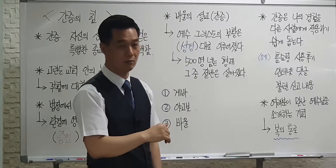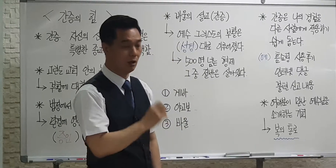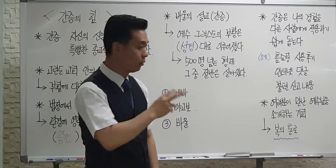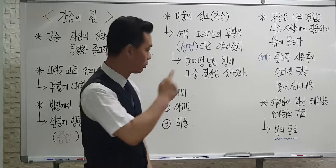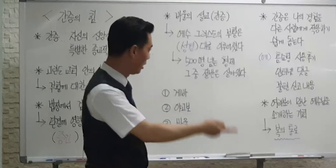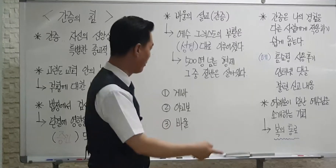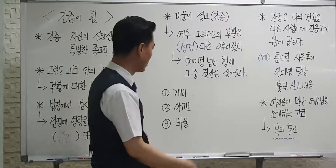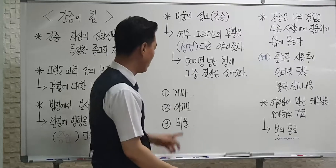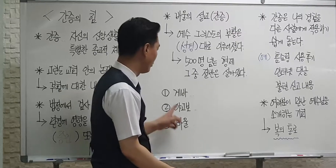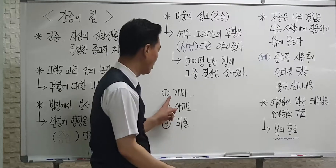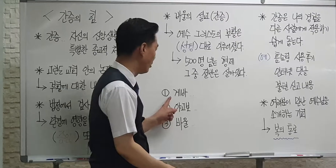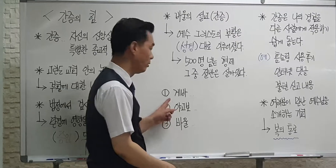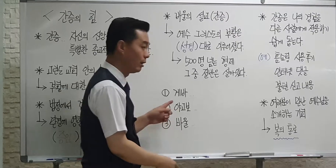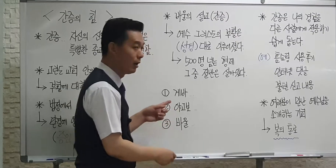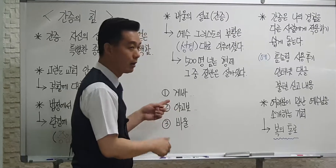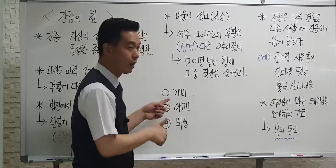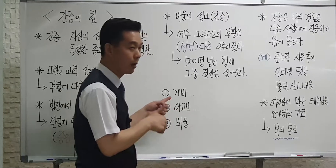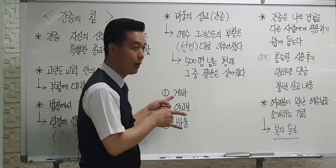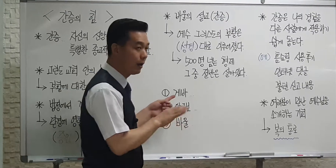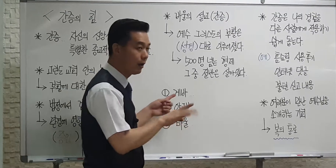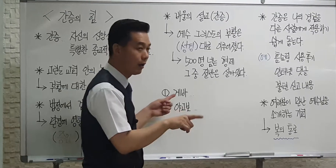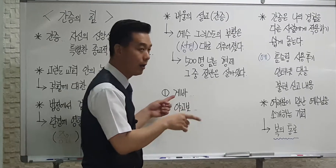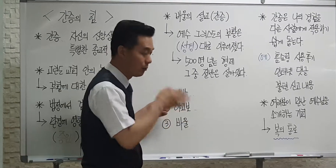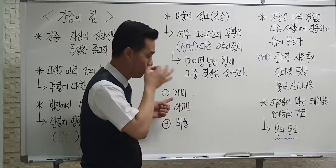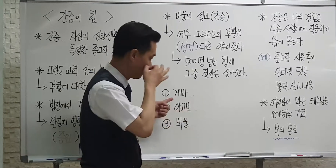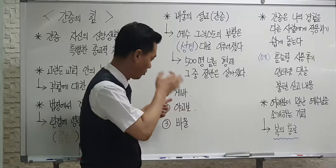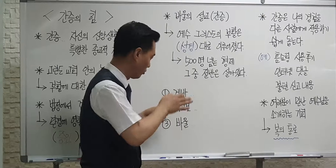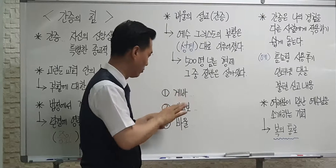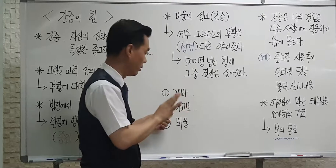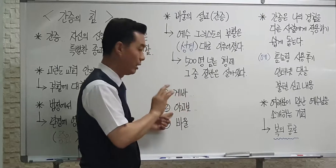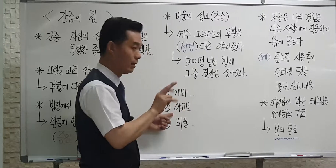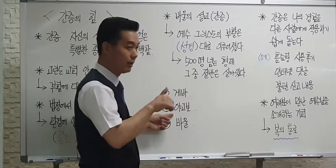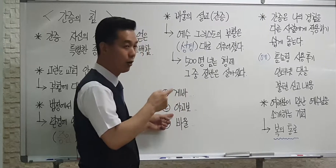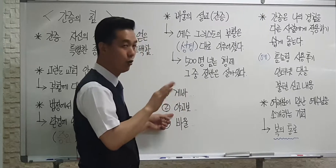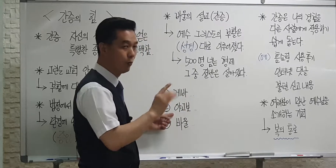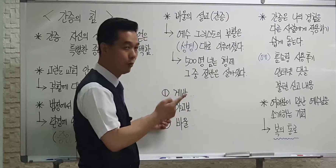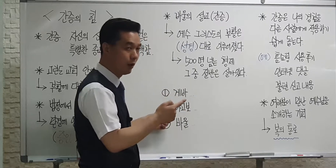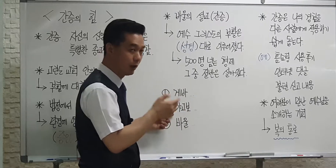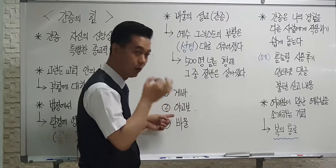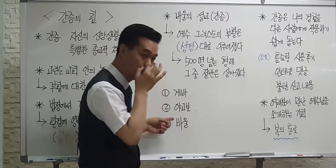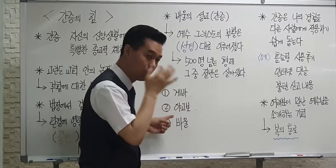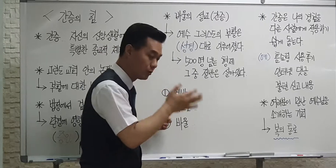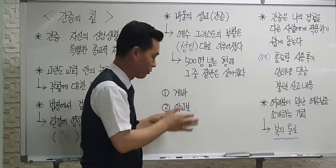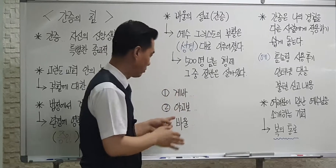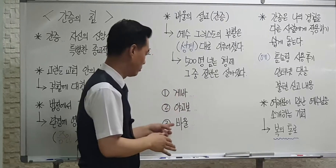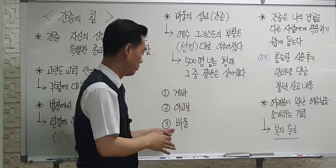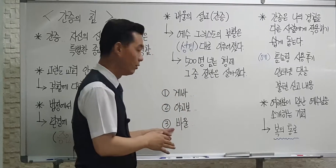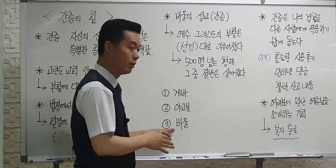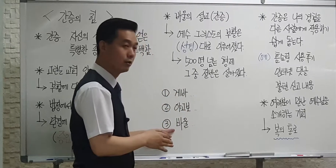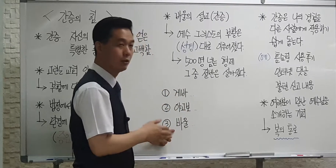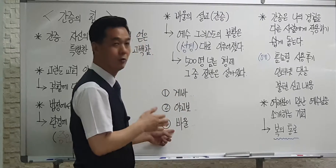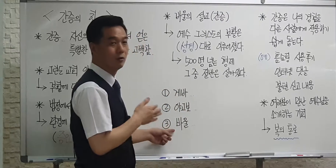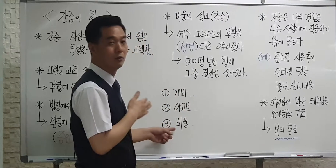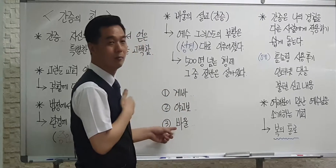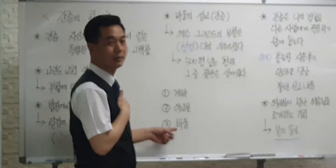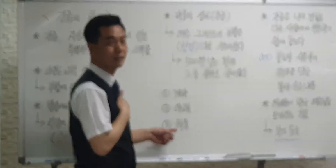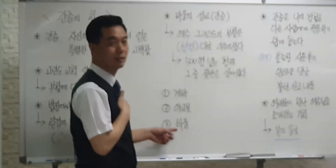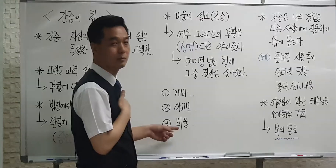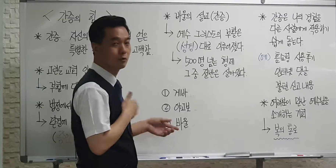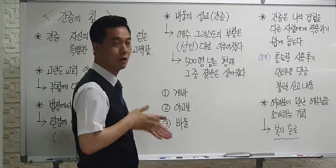또 그 다음에 설명이 뭐냐면 게바에게 보이셨고 야고보에게도 보이셨고 그리고 만삭되지 못하여